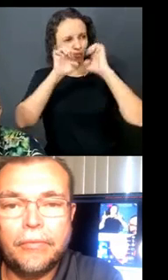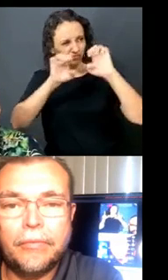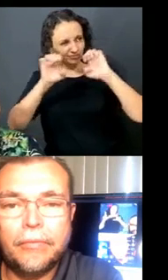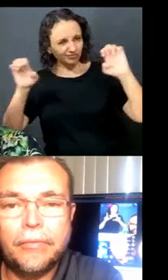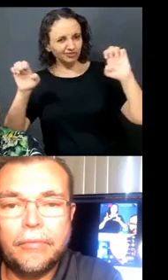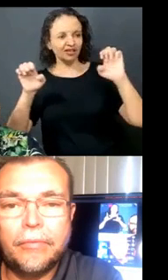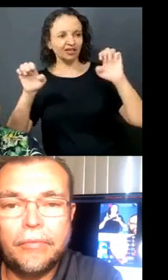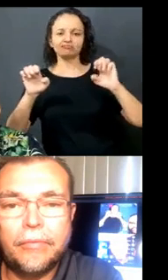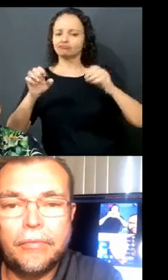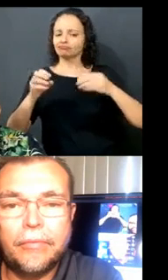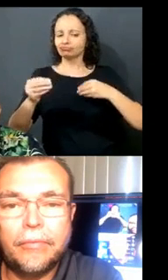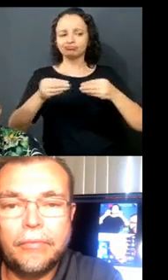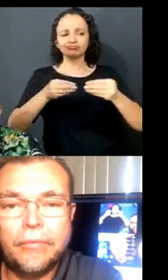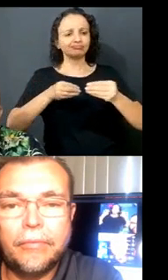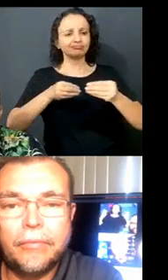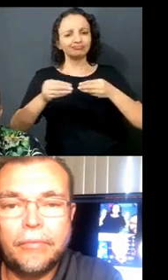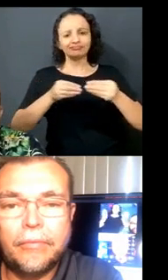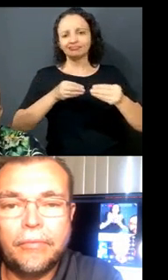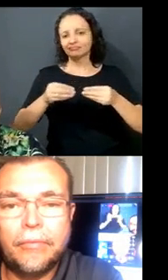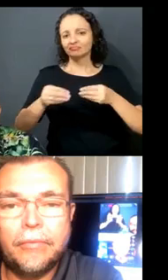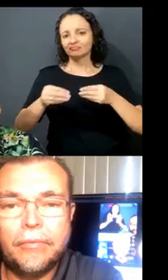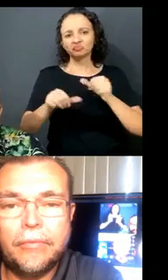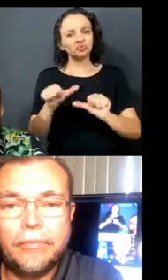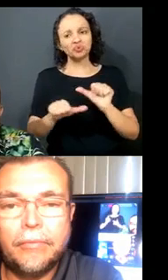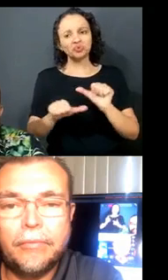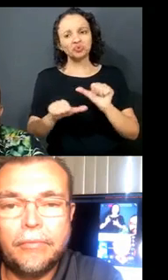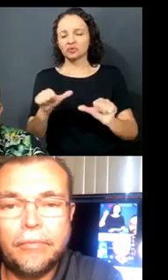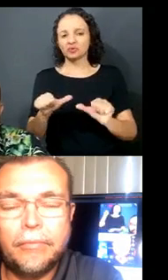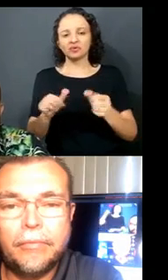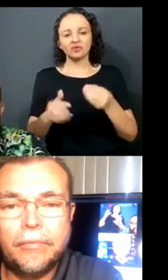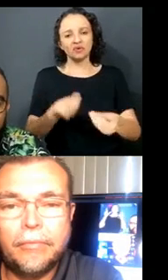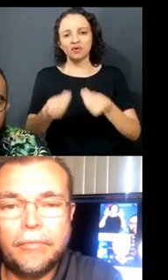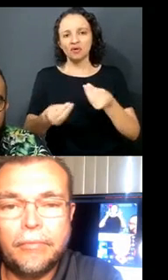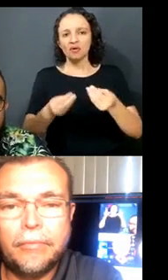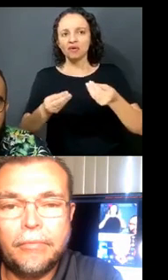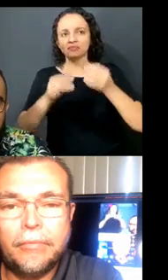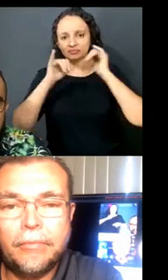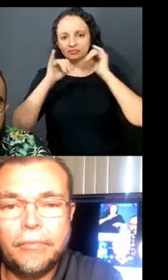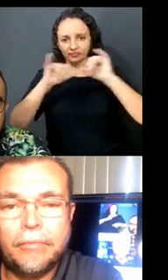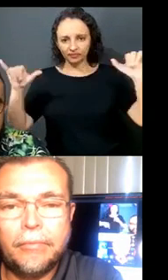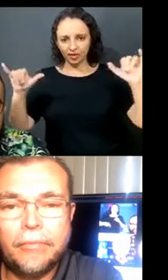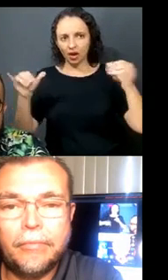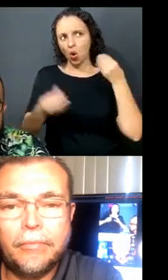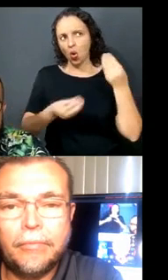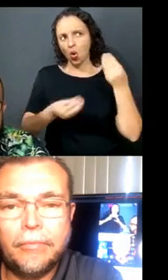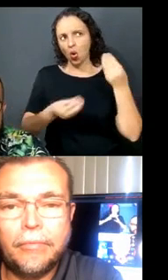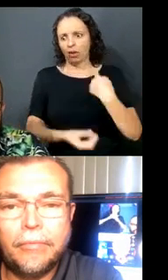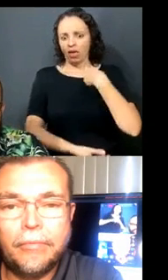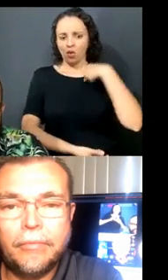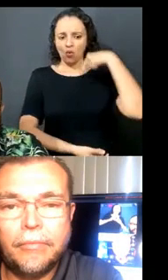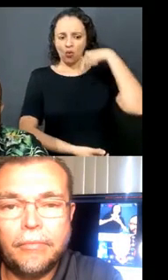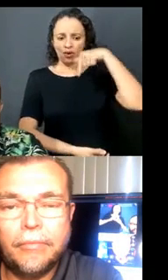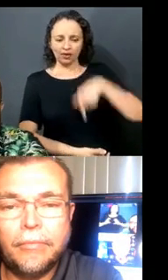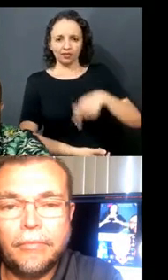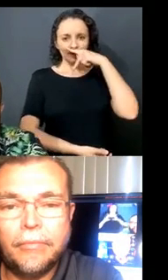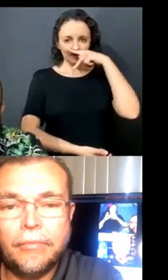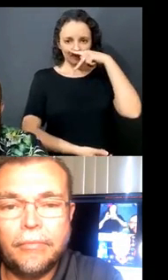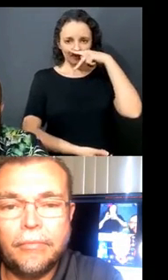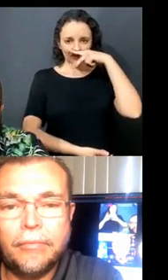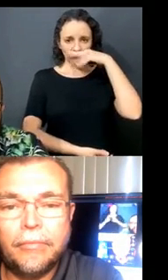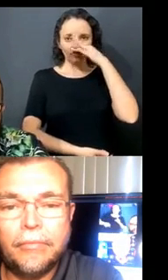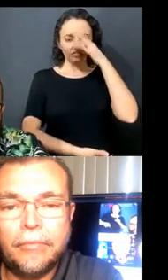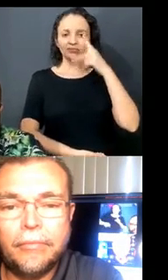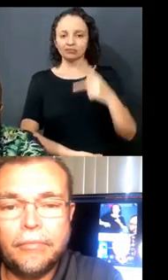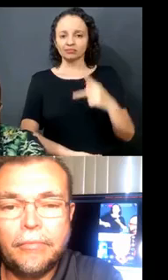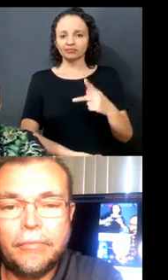essa plasticidade, não é? Eu estou, como que eu, de Flórida Paulista, estaria talvez numa